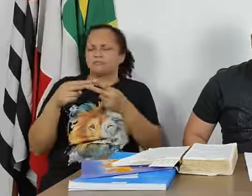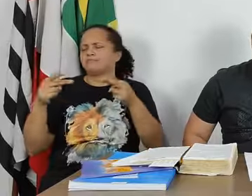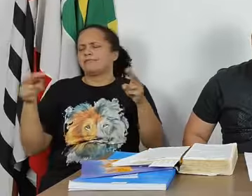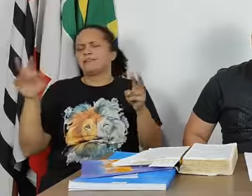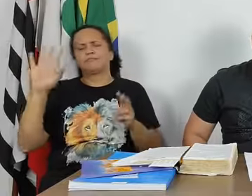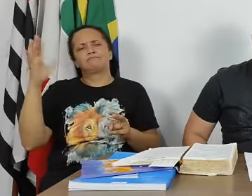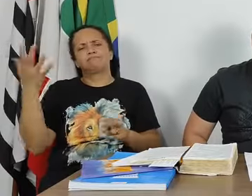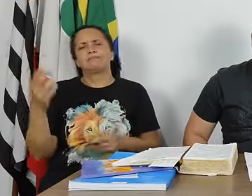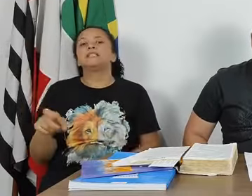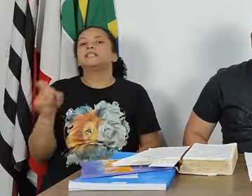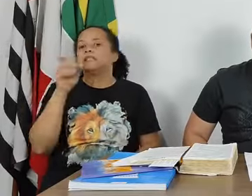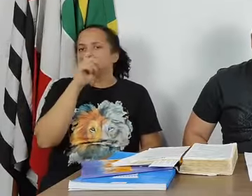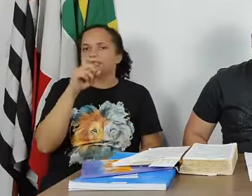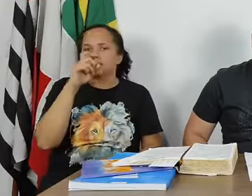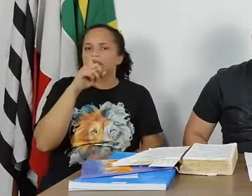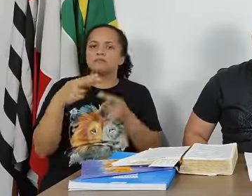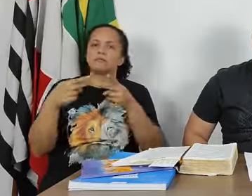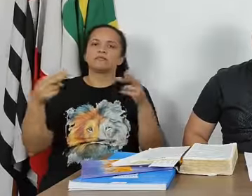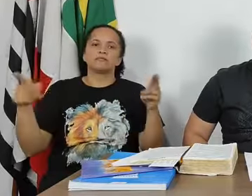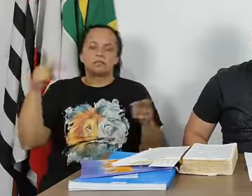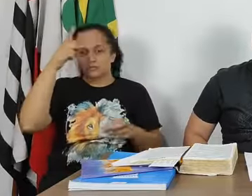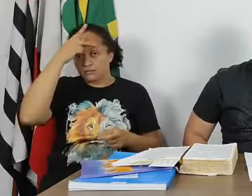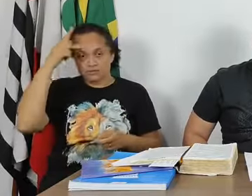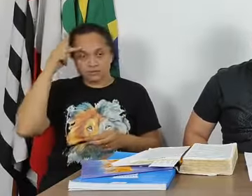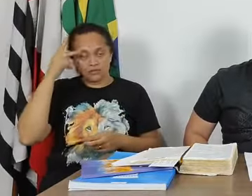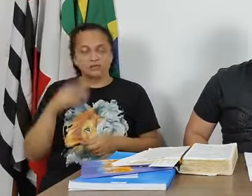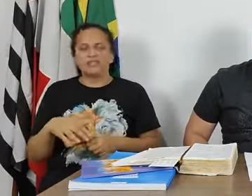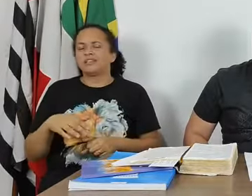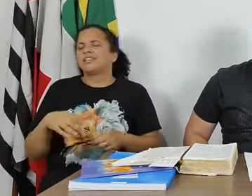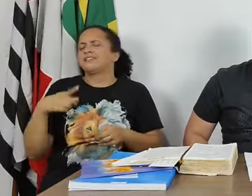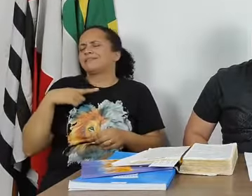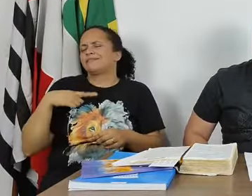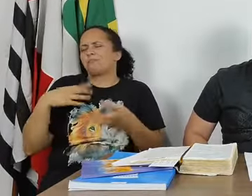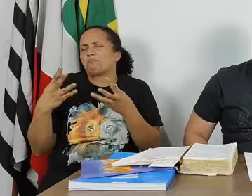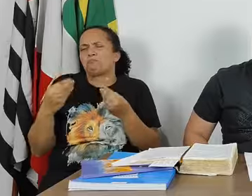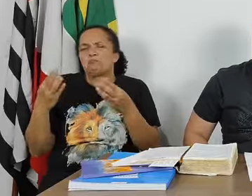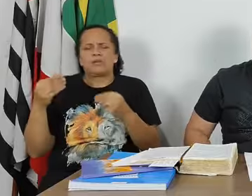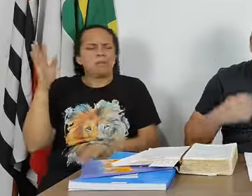enganarão a muitos. E por se multiplicar a iniquidade, o amor